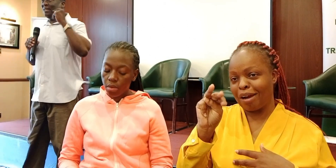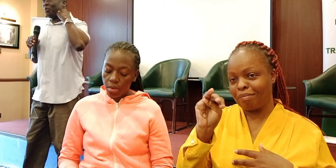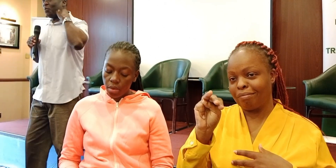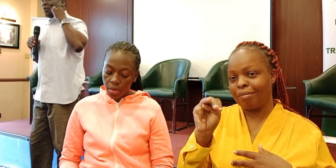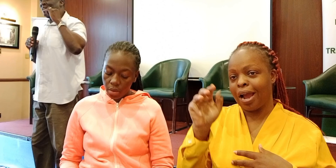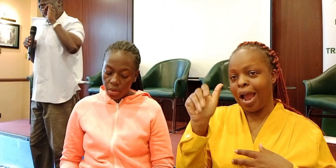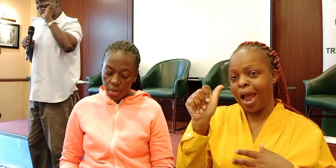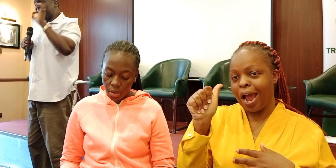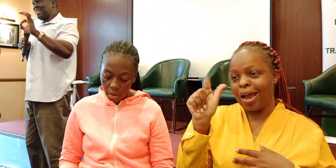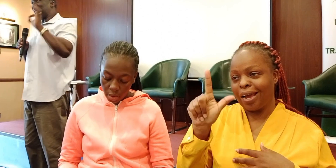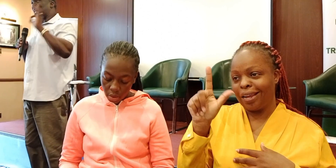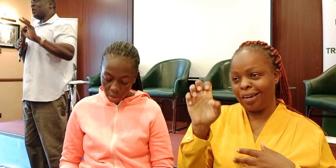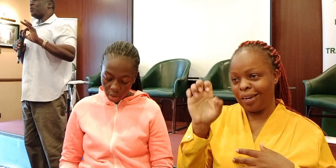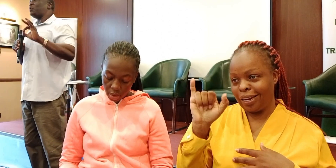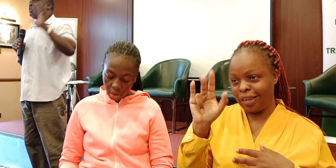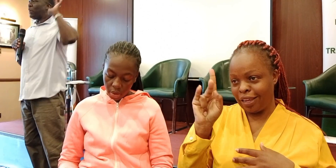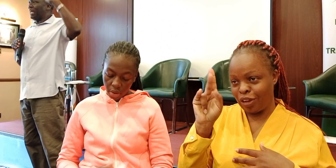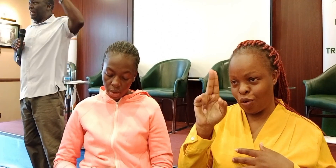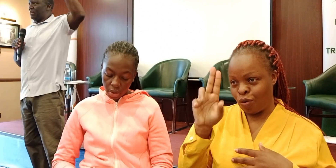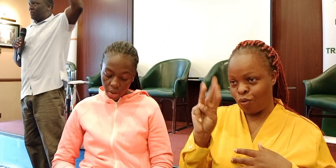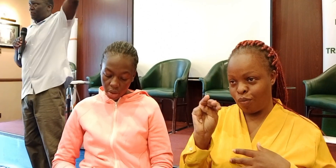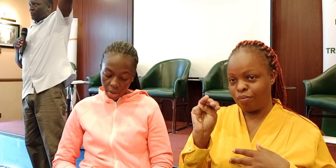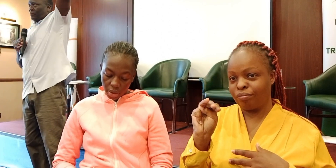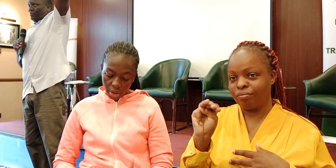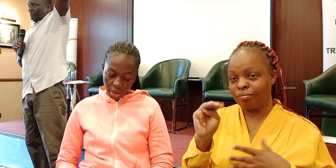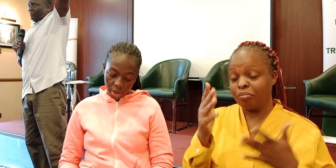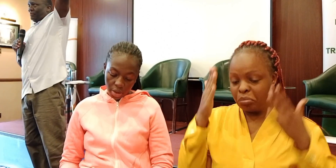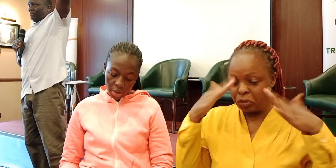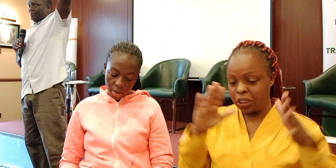Wangapi katika jukwaa hii ya leo si wa Kenya?